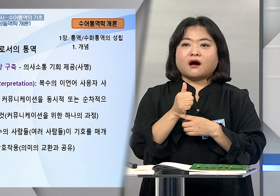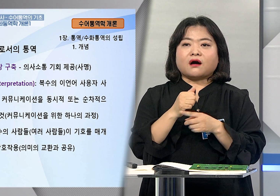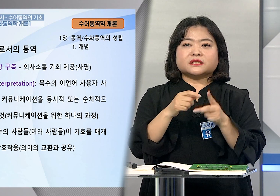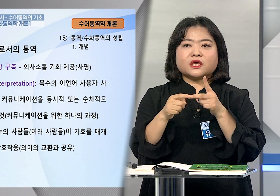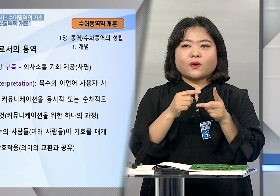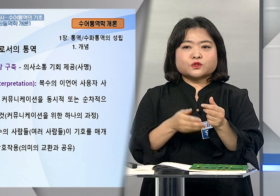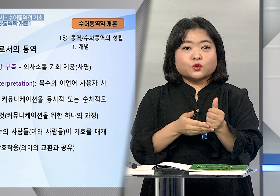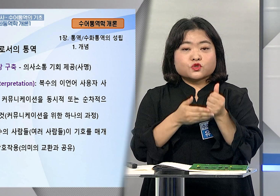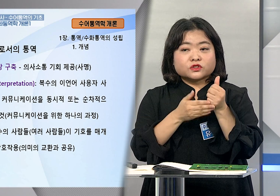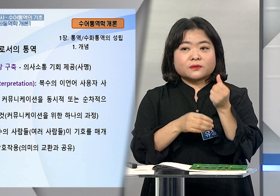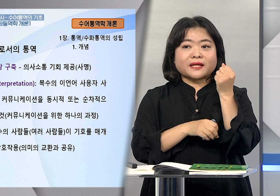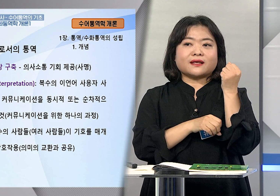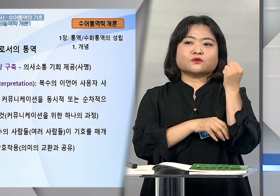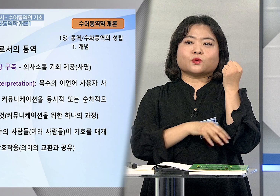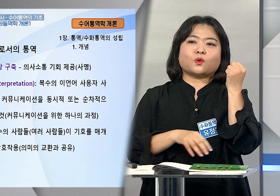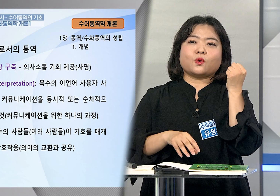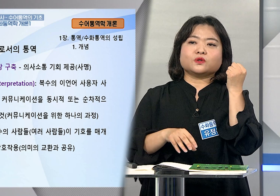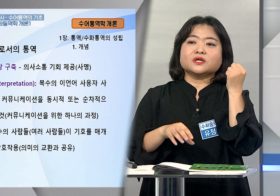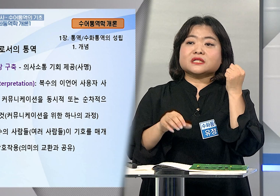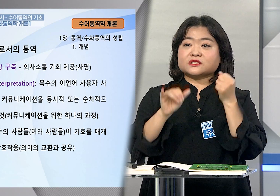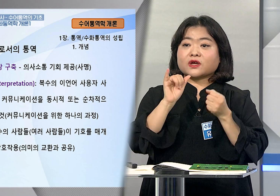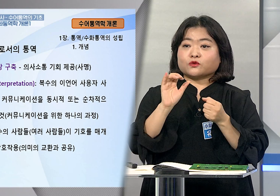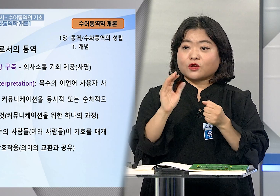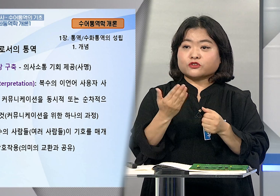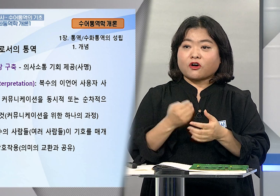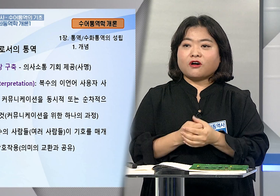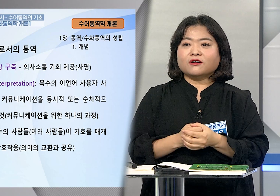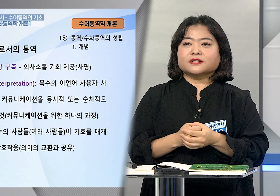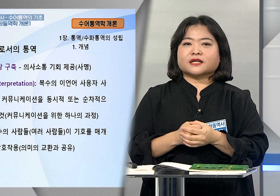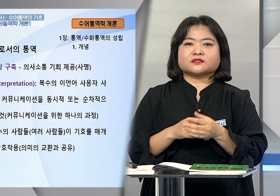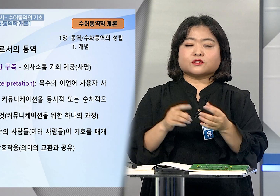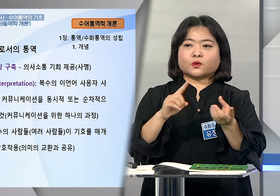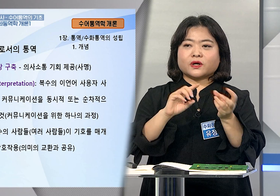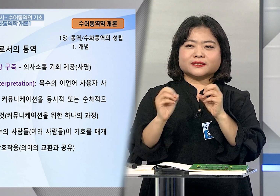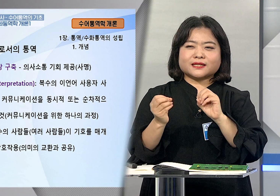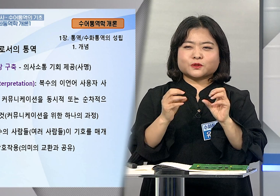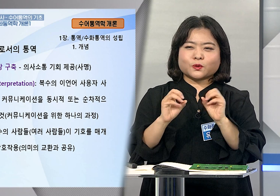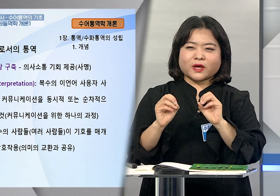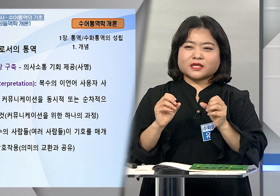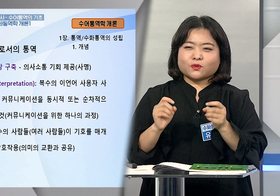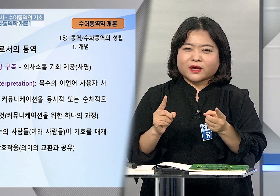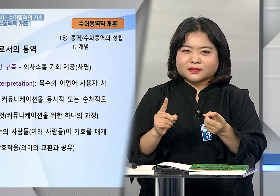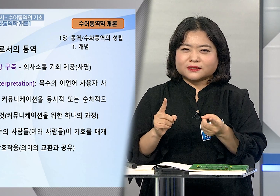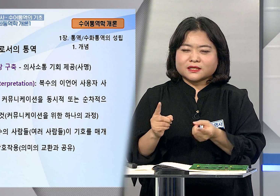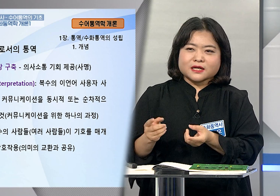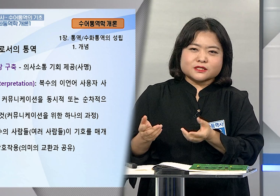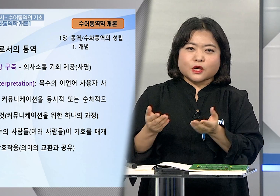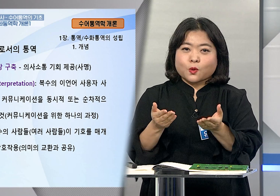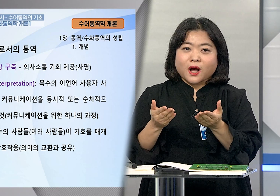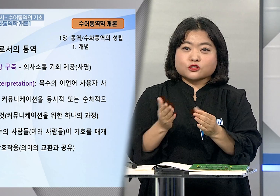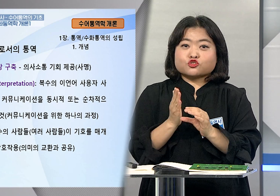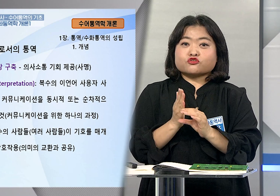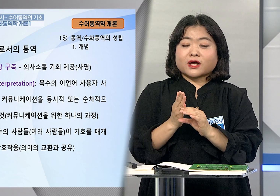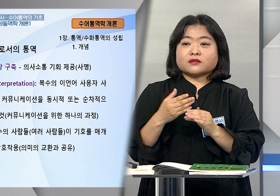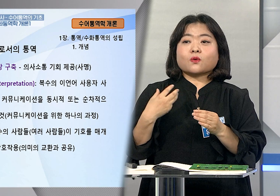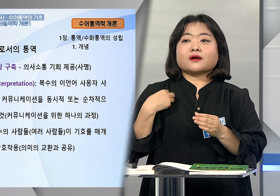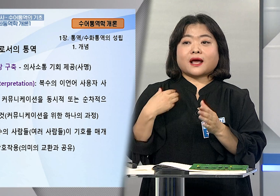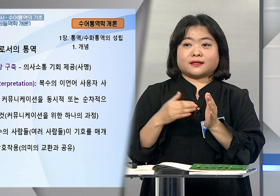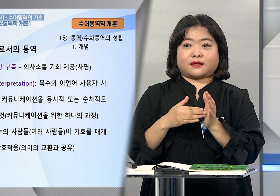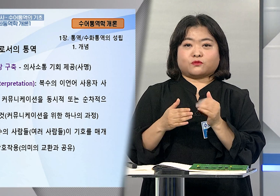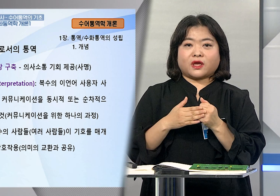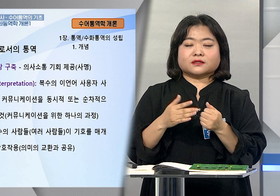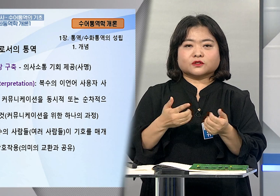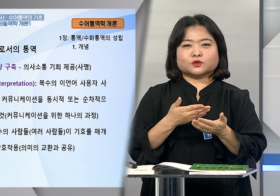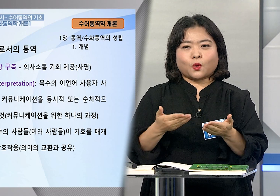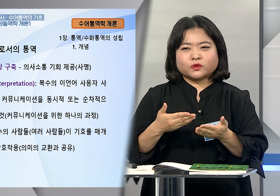통역은 이해와 존중을 바탕으로 있어야 되고요. 그래서 서로의 의사소통의 기회를 제공하는 중간 역할을